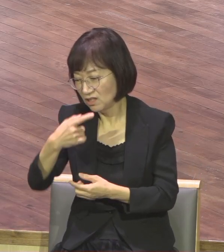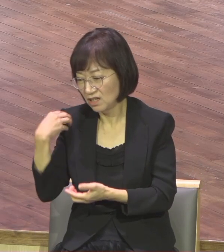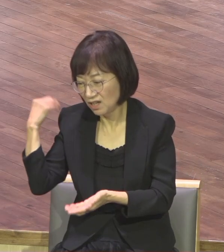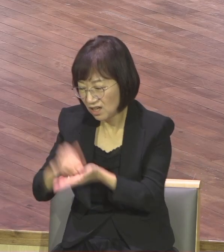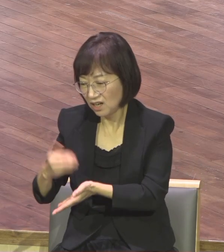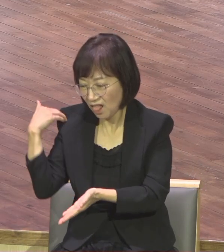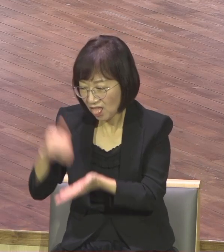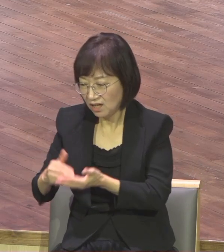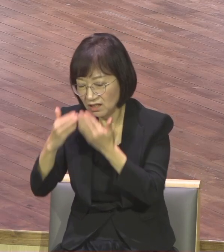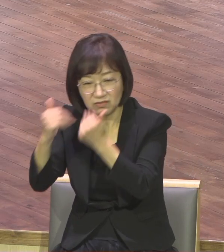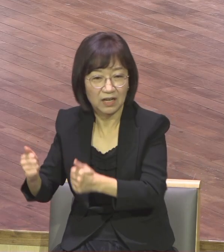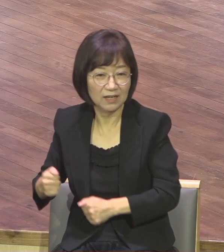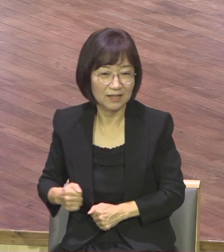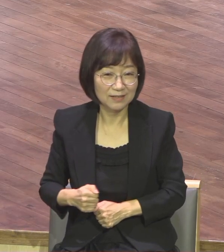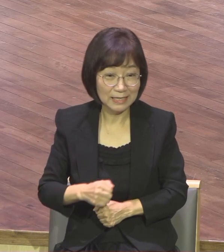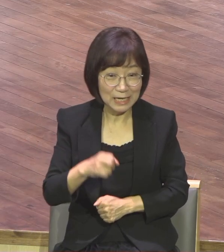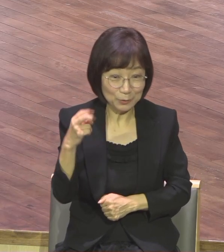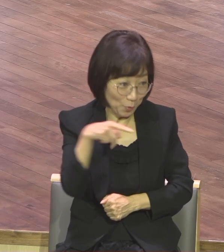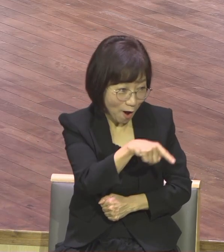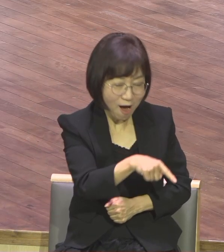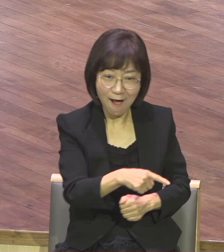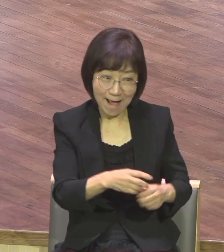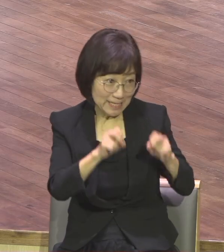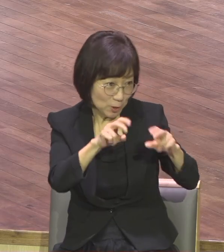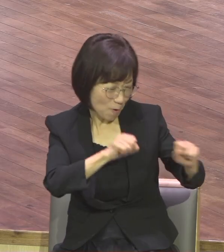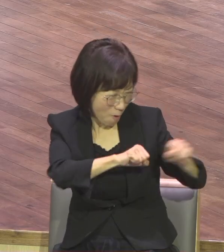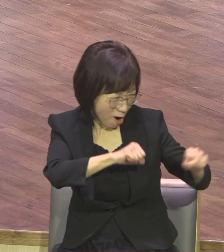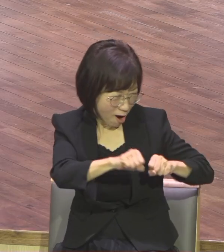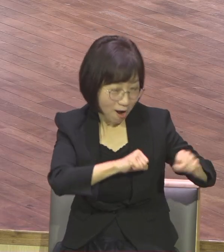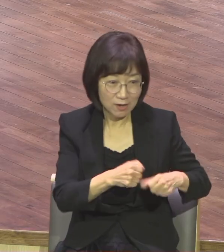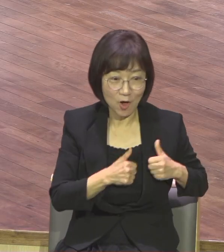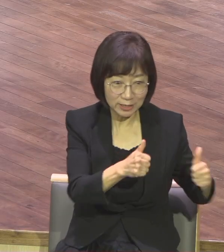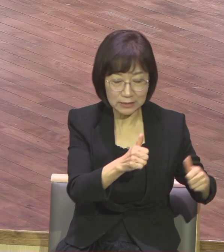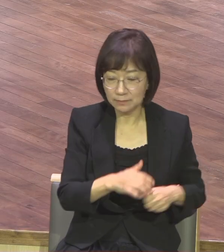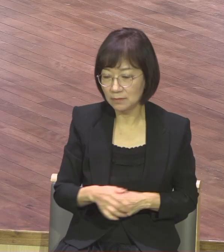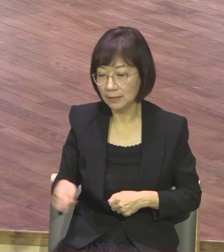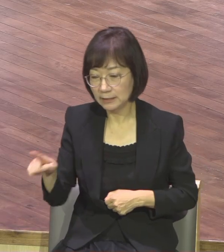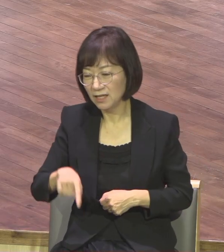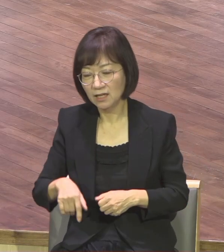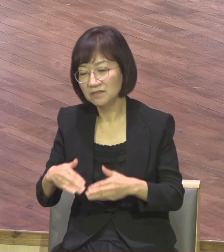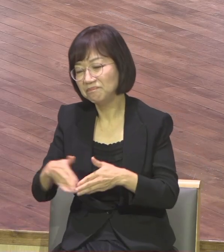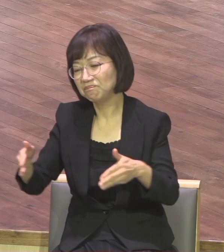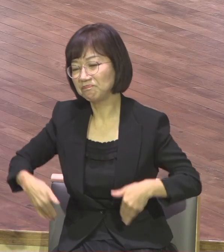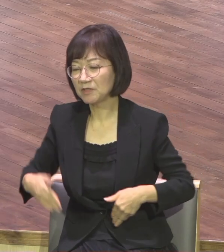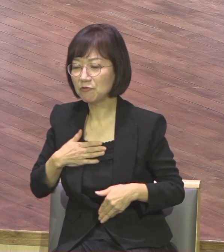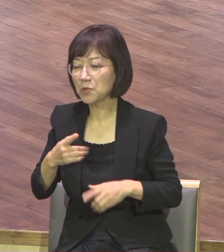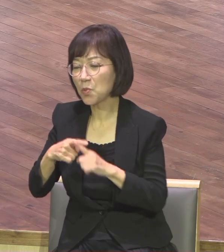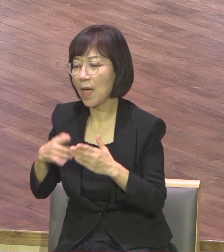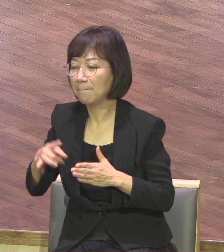살아있는 교회는 선교 사업이 활발하지만 죽어가는 교회는 간신히 자기 교회만 유지해